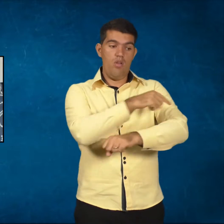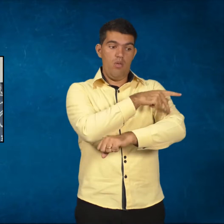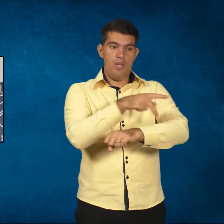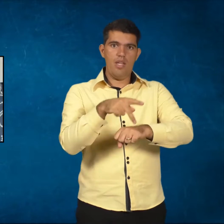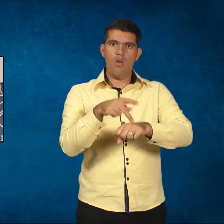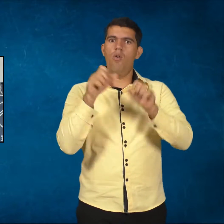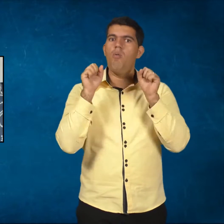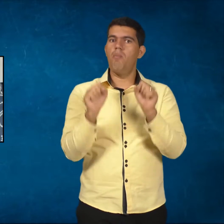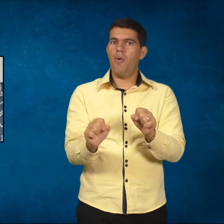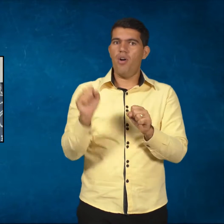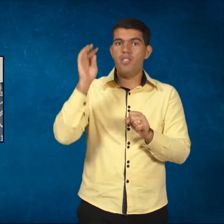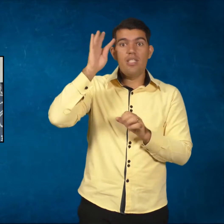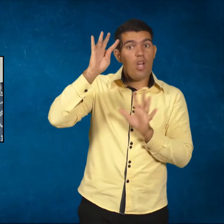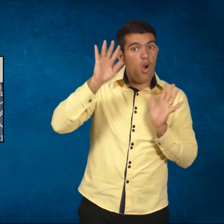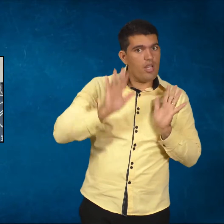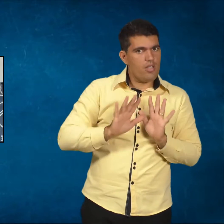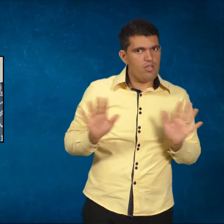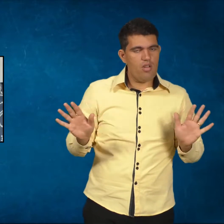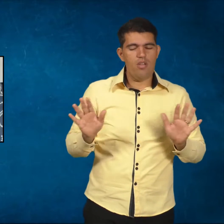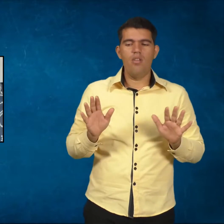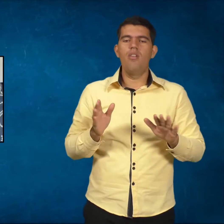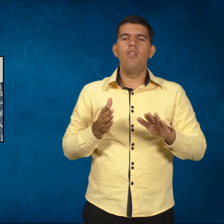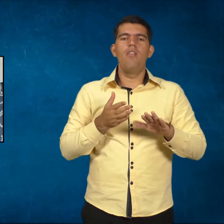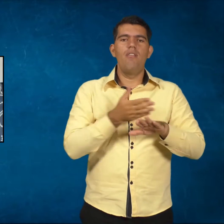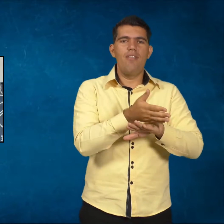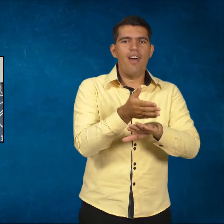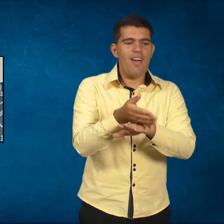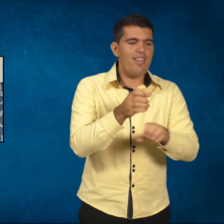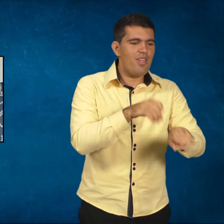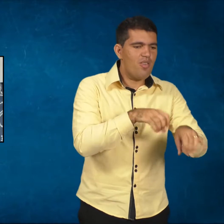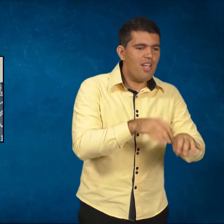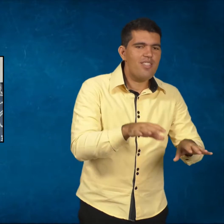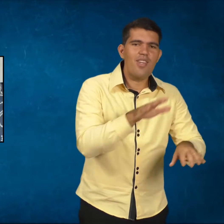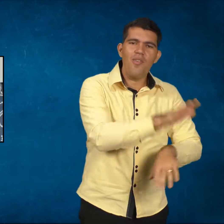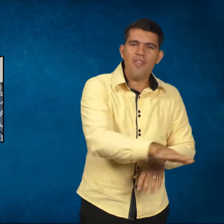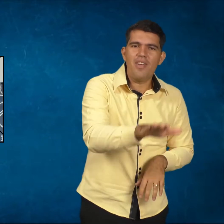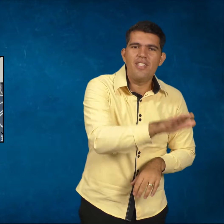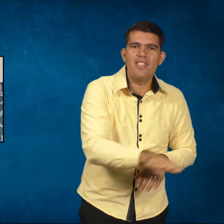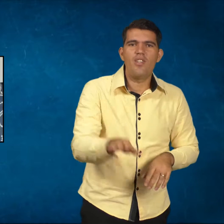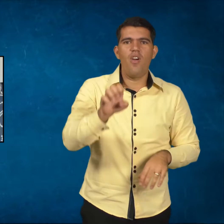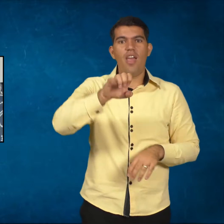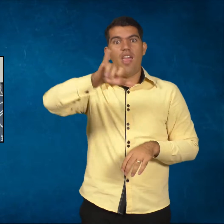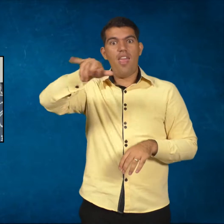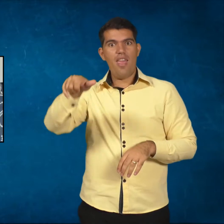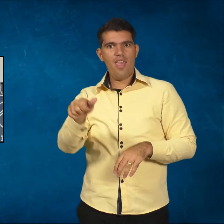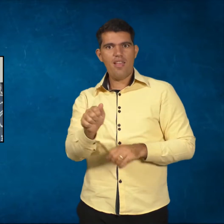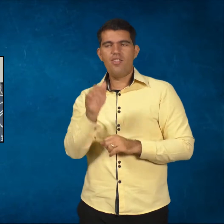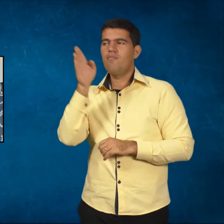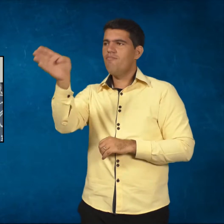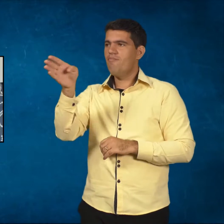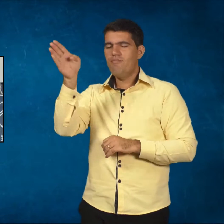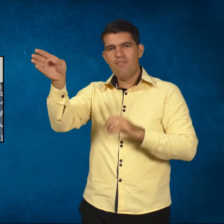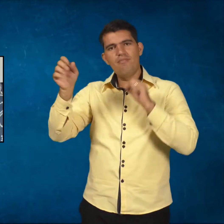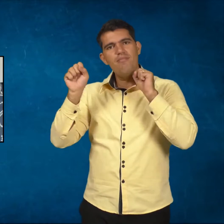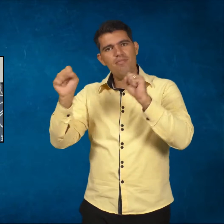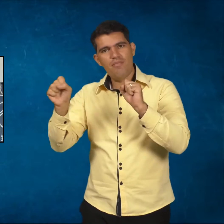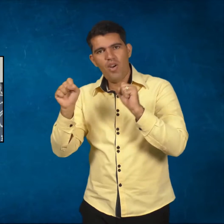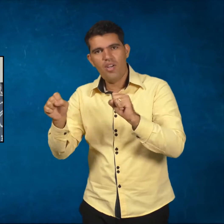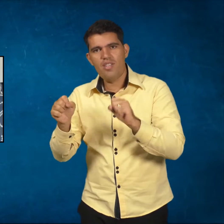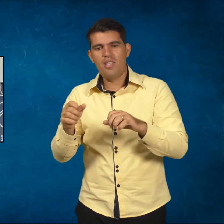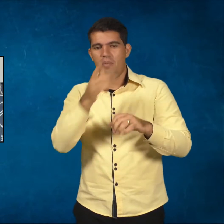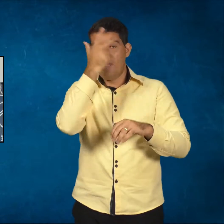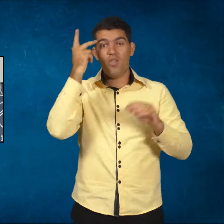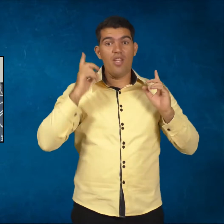pode, teoricamente, transitar na educação infantil, no EJA, que é para pessoas adultas, para as pessoas